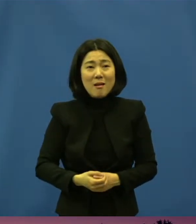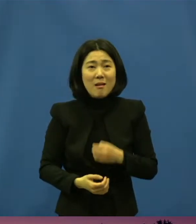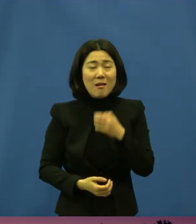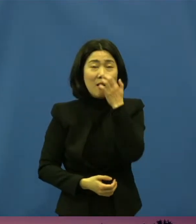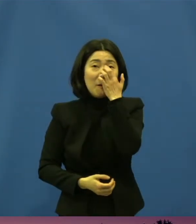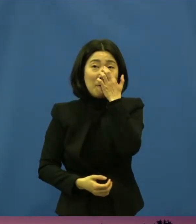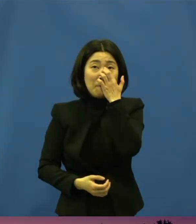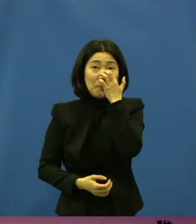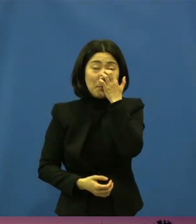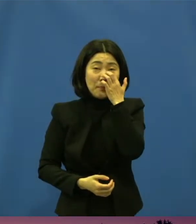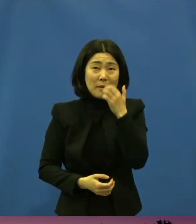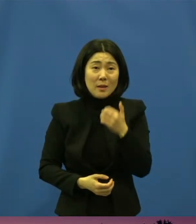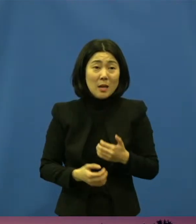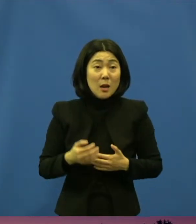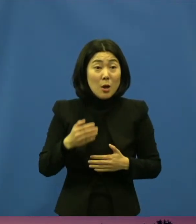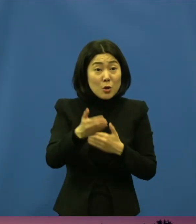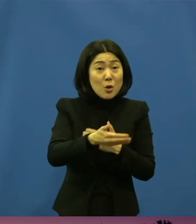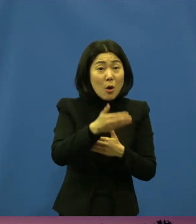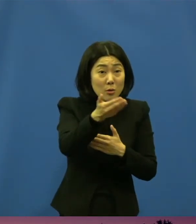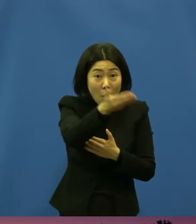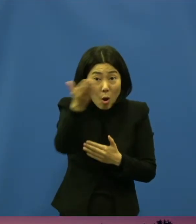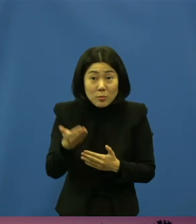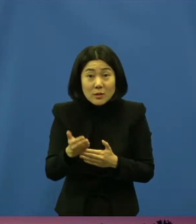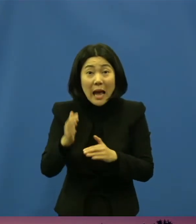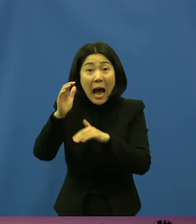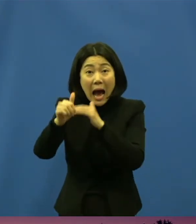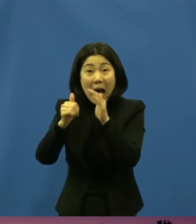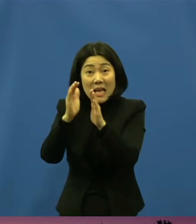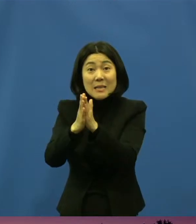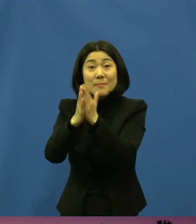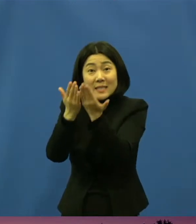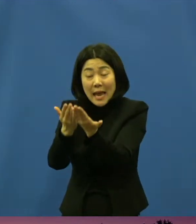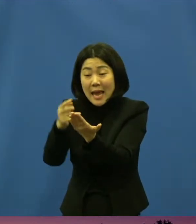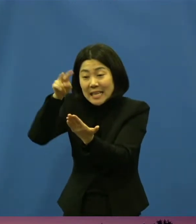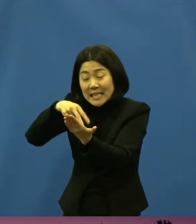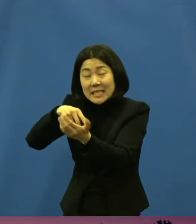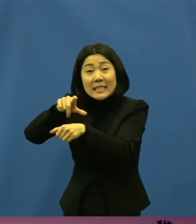지금 내가 어디에 많이 시선을 빼앗기고 있는가?